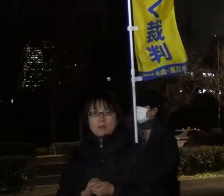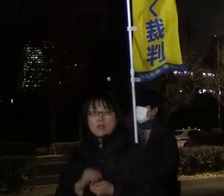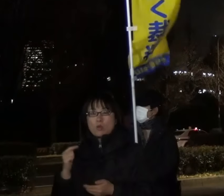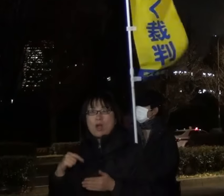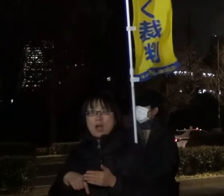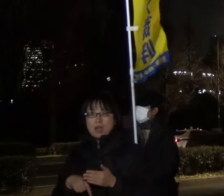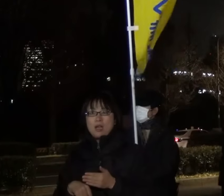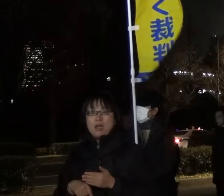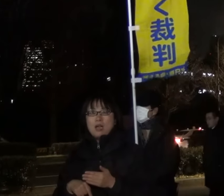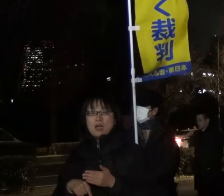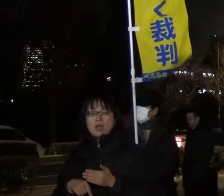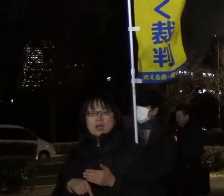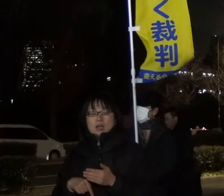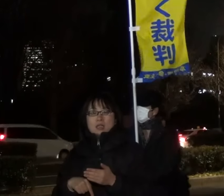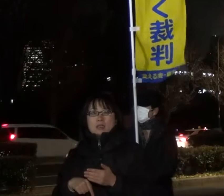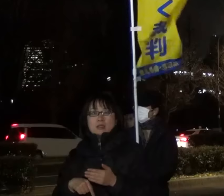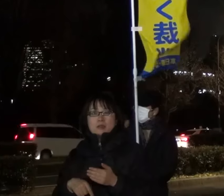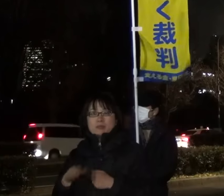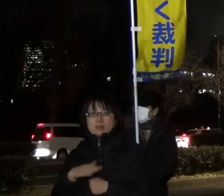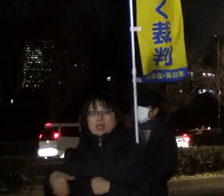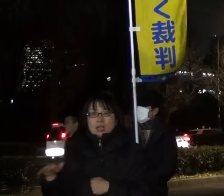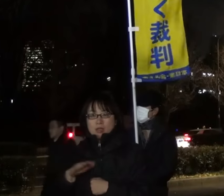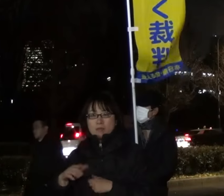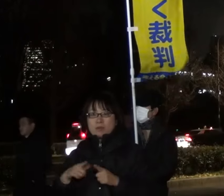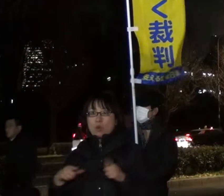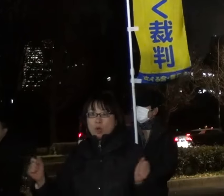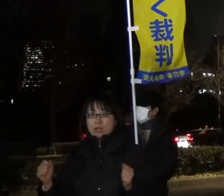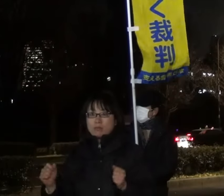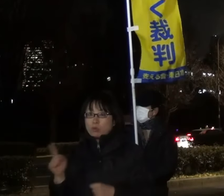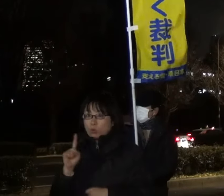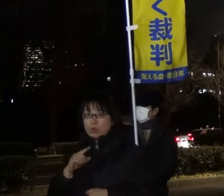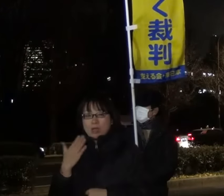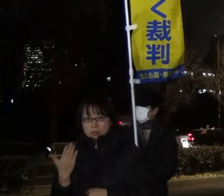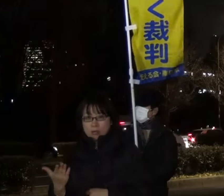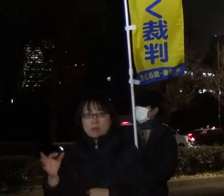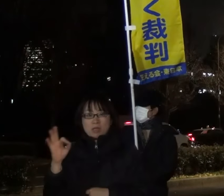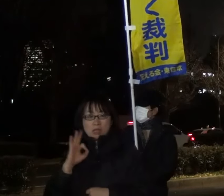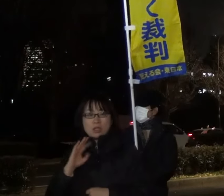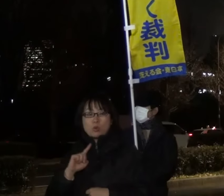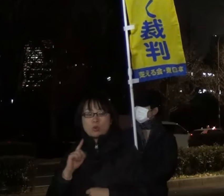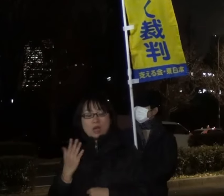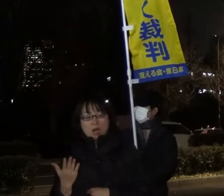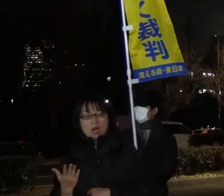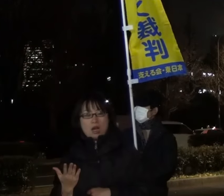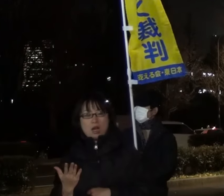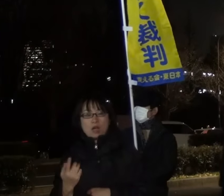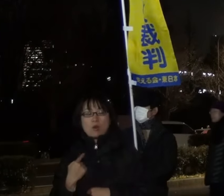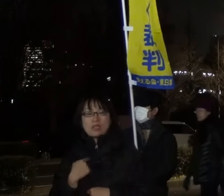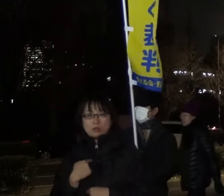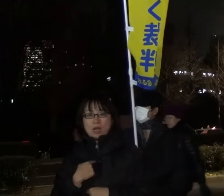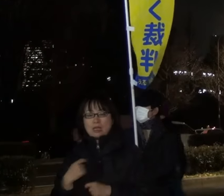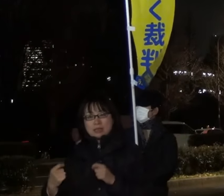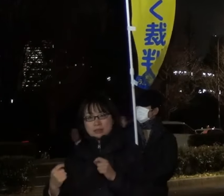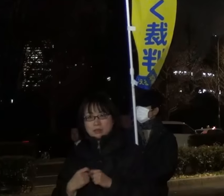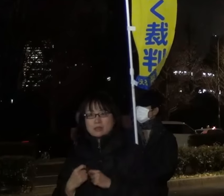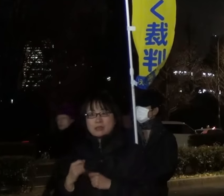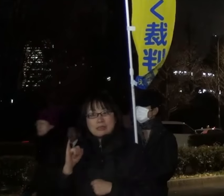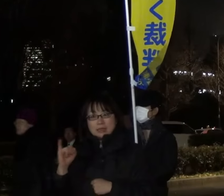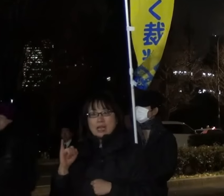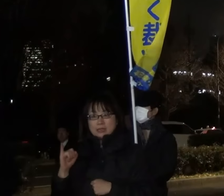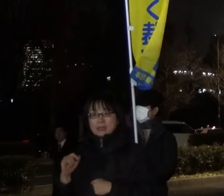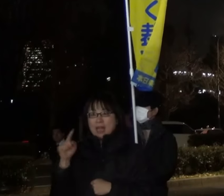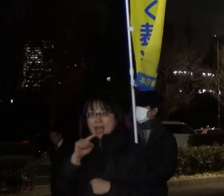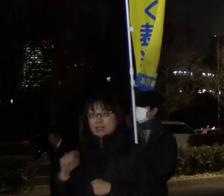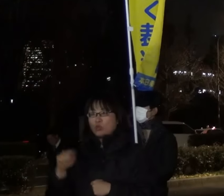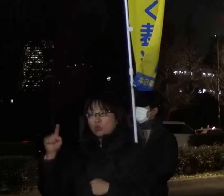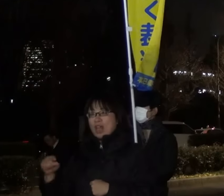中、皆さん国会どのようにご覧になっているでしょうか。私は最近インターネット SNS を見